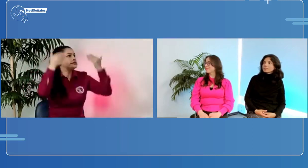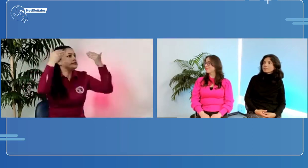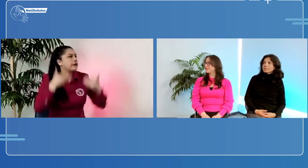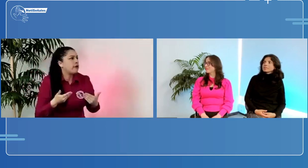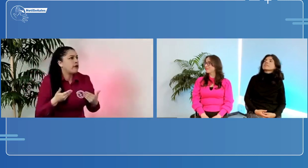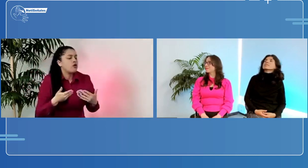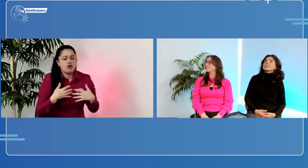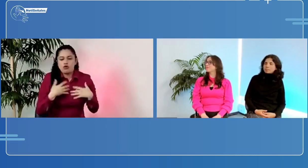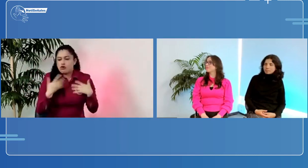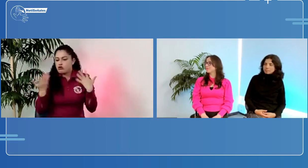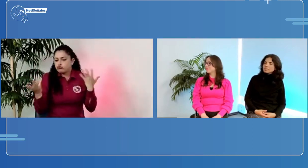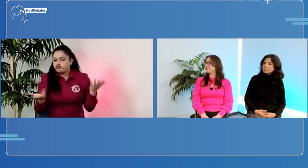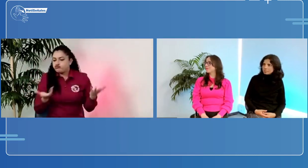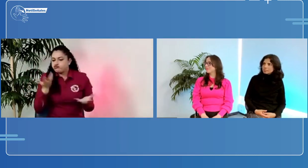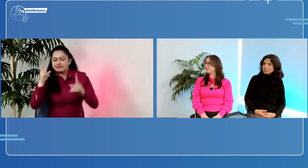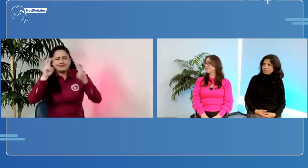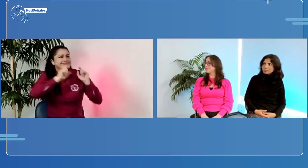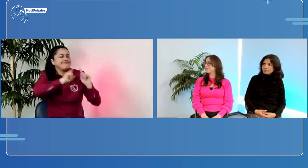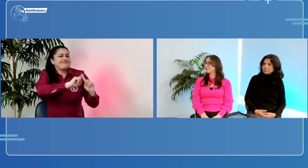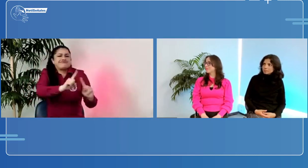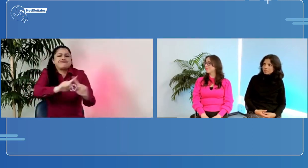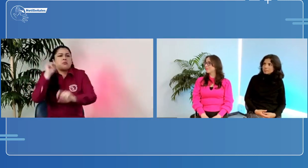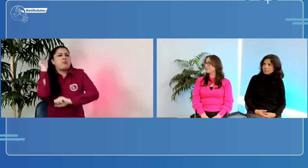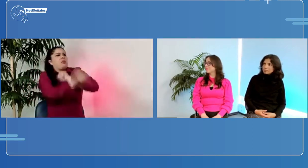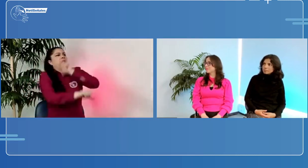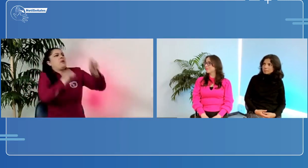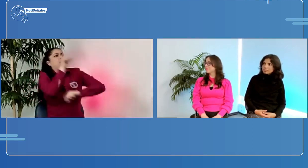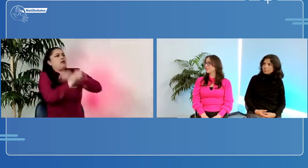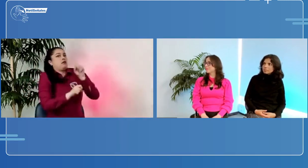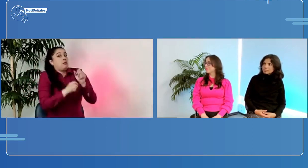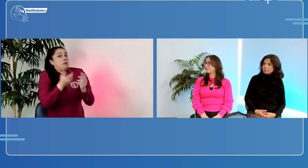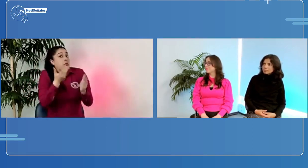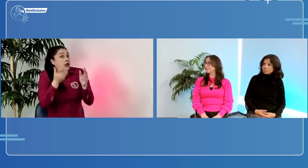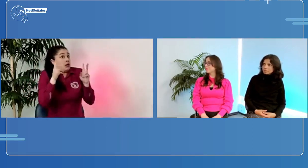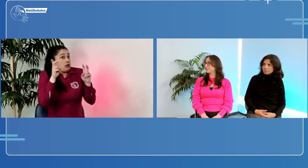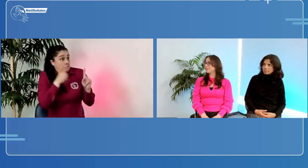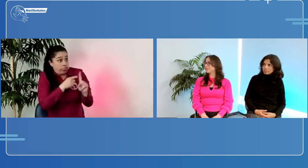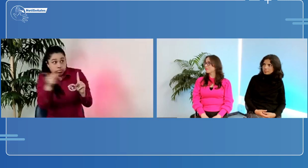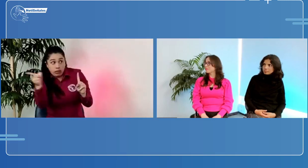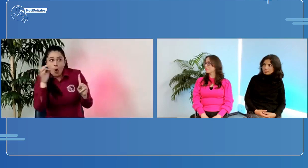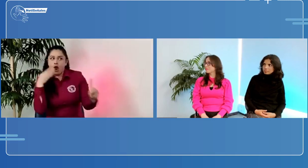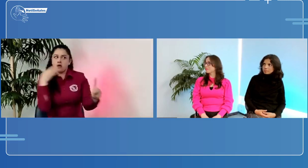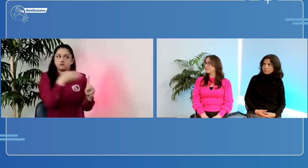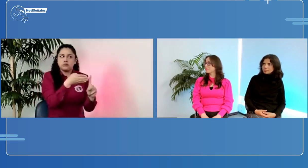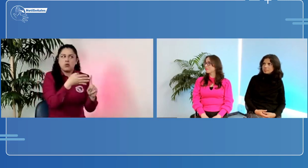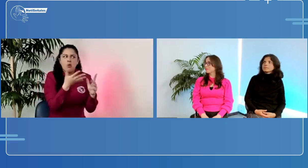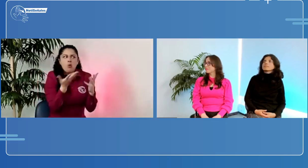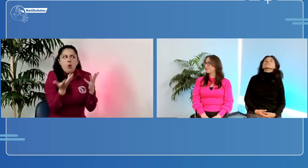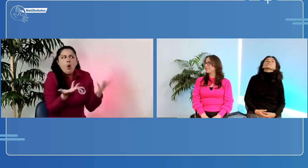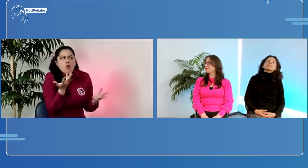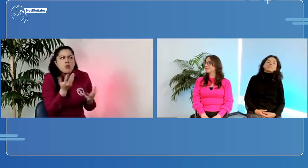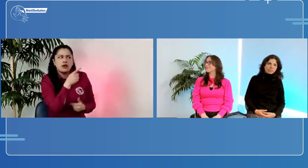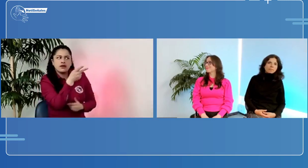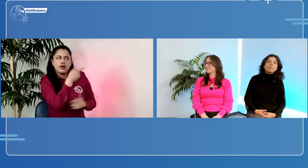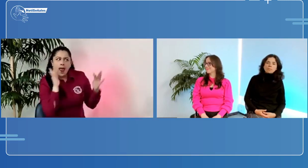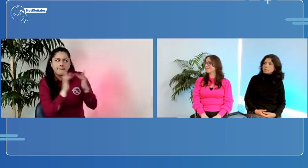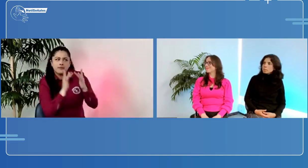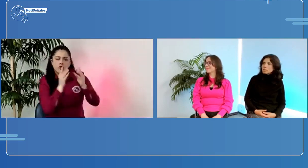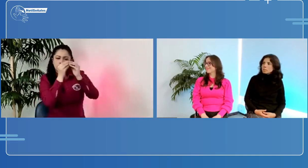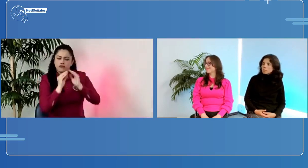porque, o para el certificado de discapacidad. Bueno, hay tantas preguntas que podría pasar, pero entonces, ¿a dónde, o sea, para qué